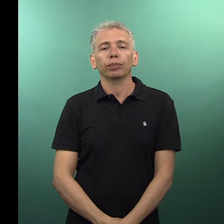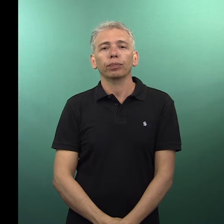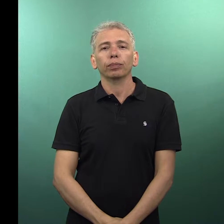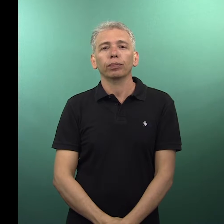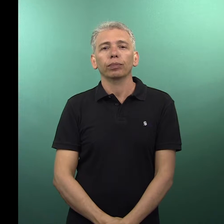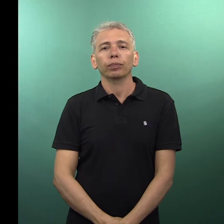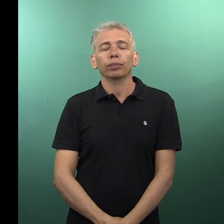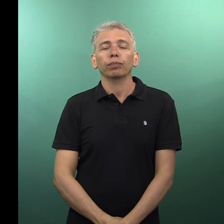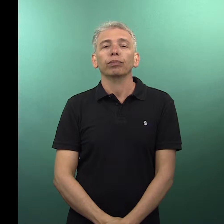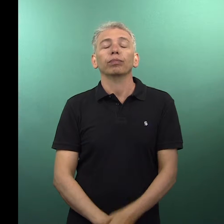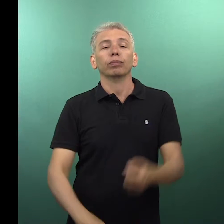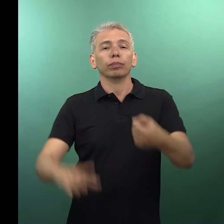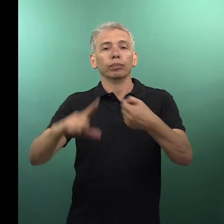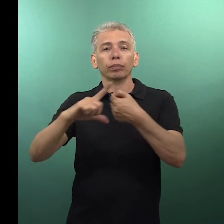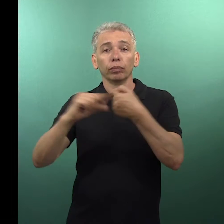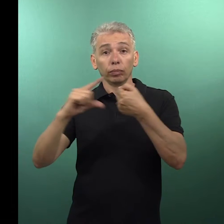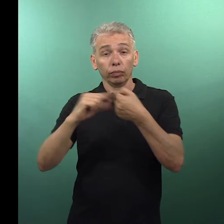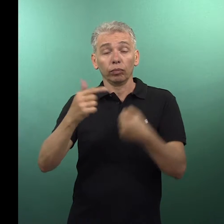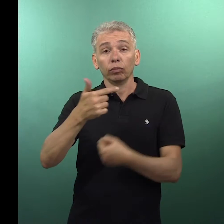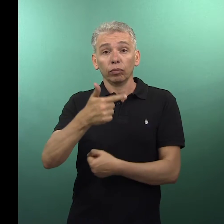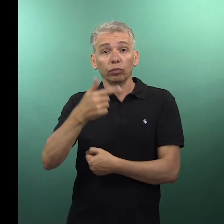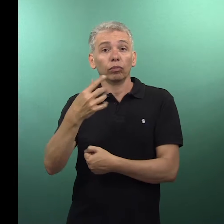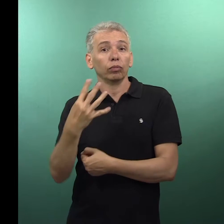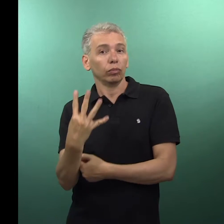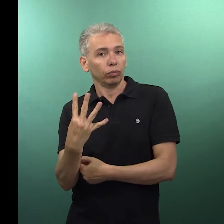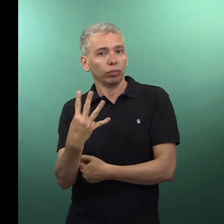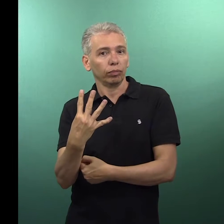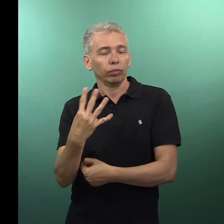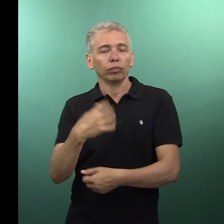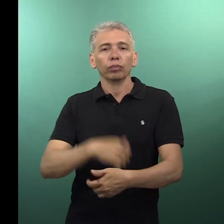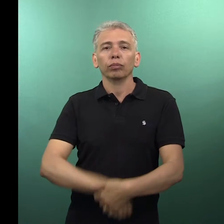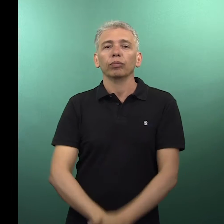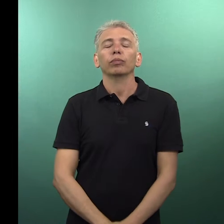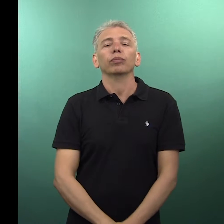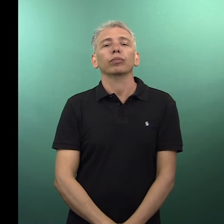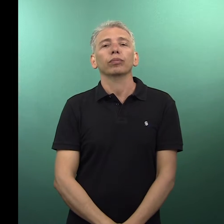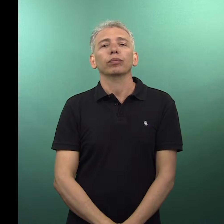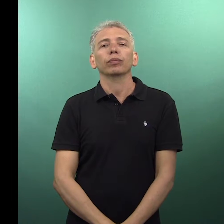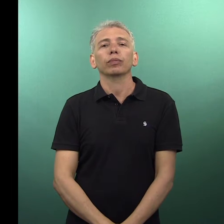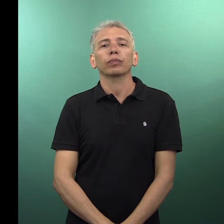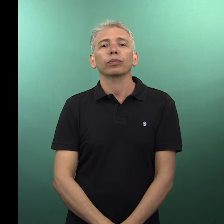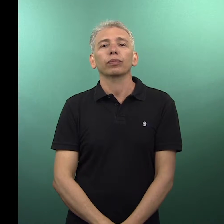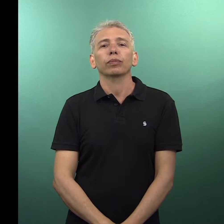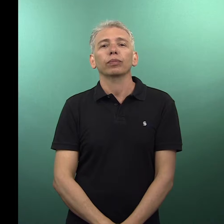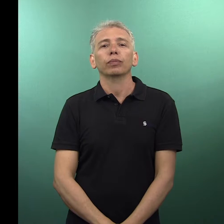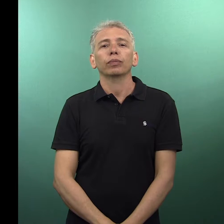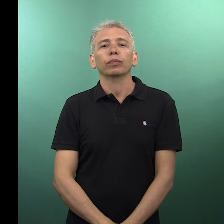intermediação da sic que devem garantir fidelidade sigilo confidencialidade e integridade